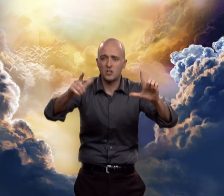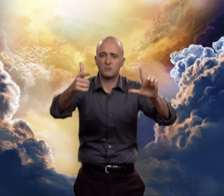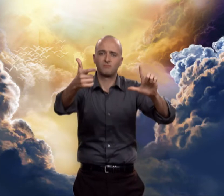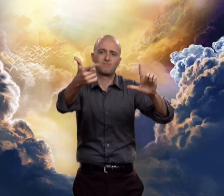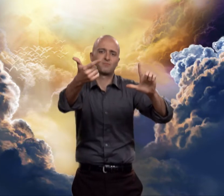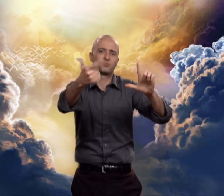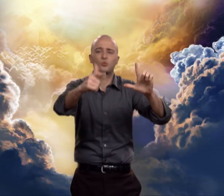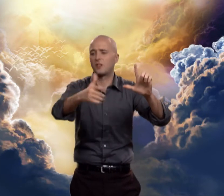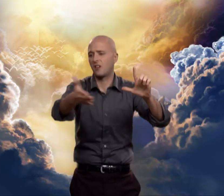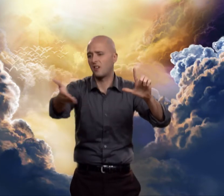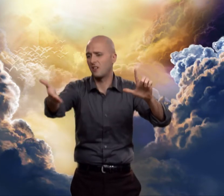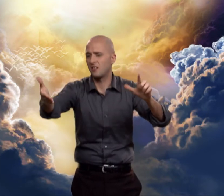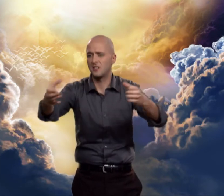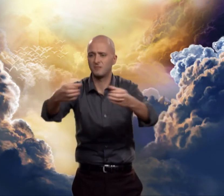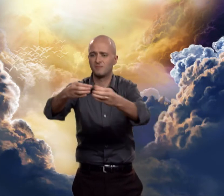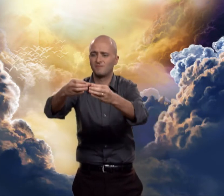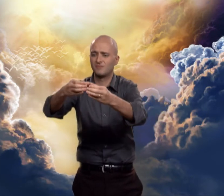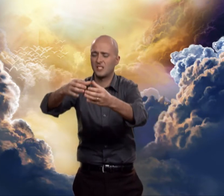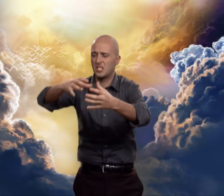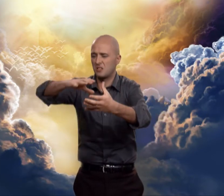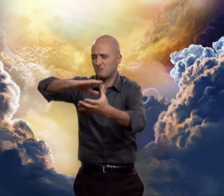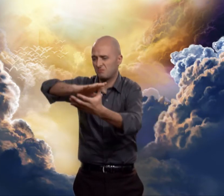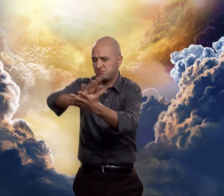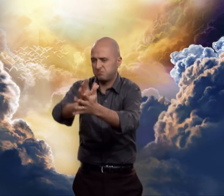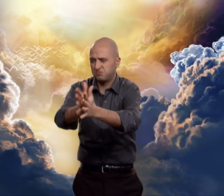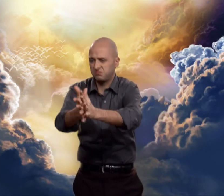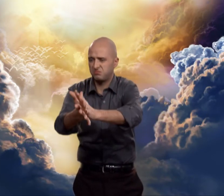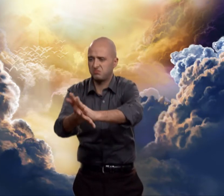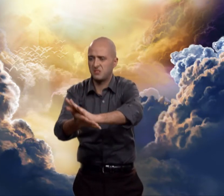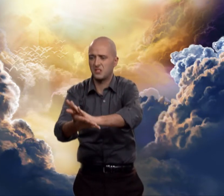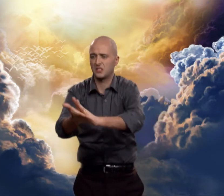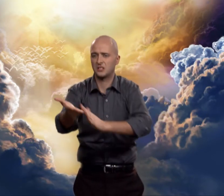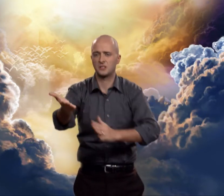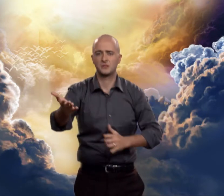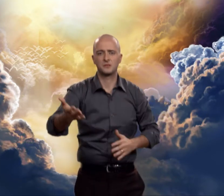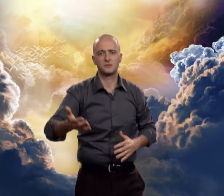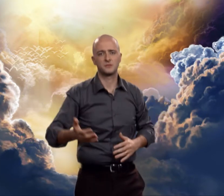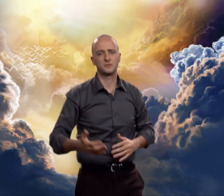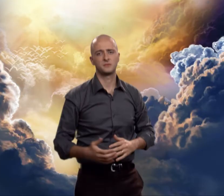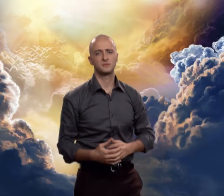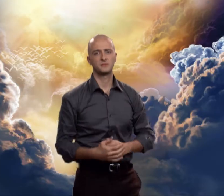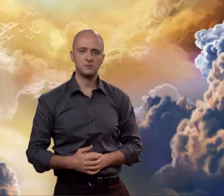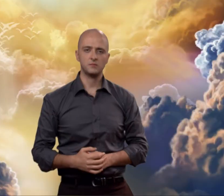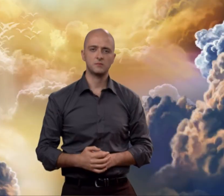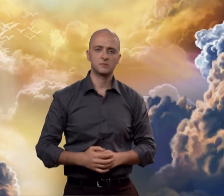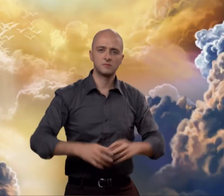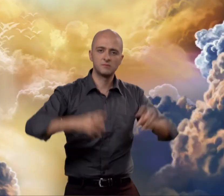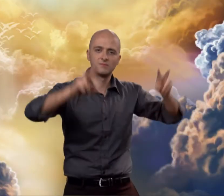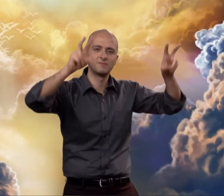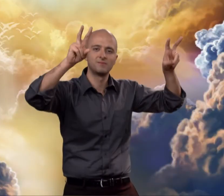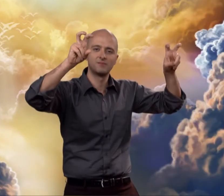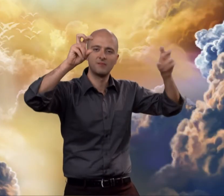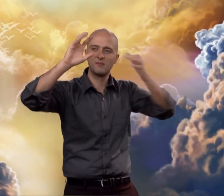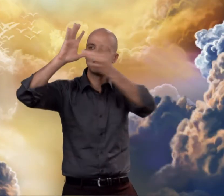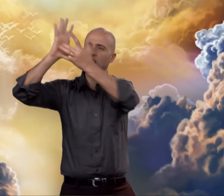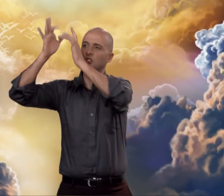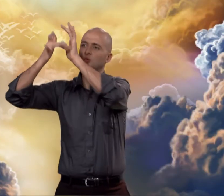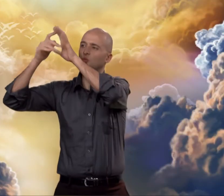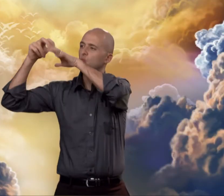branca, mostrando na base uma glória semelhante ao fogo consumidor, e por cima o arco-íris do concerto. Agora,